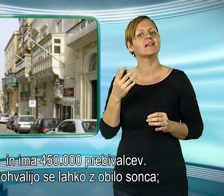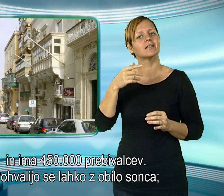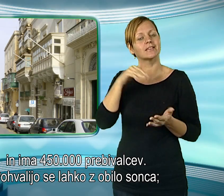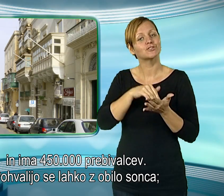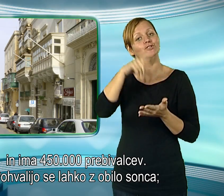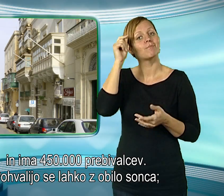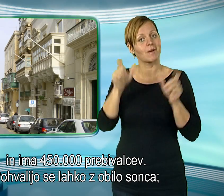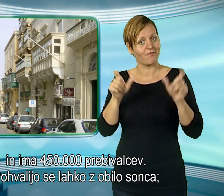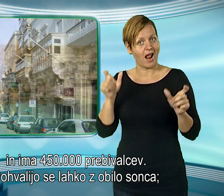tisoč prebivalcev.